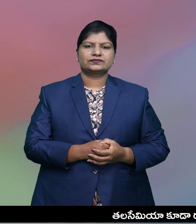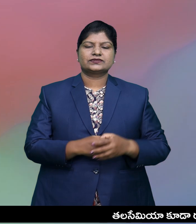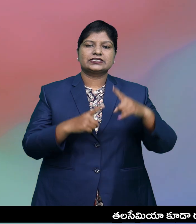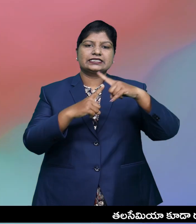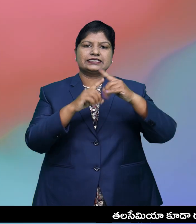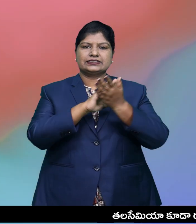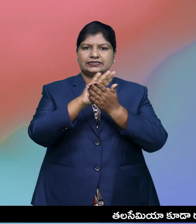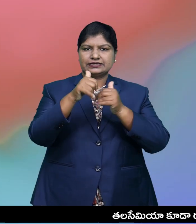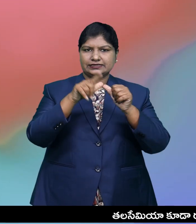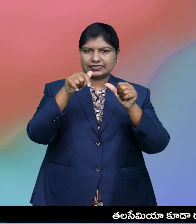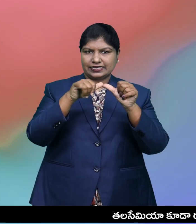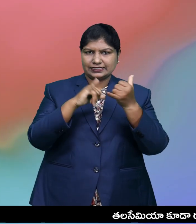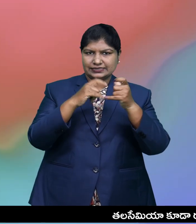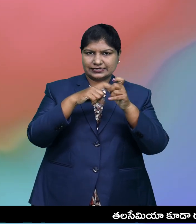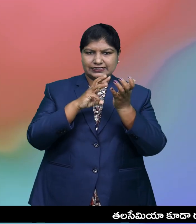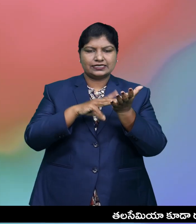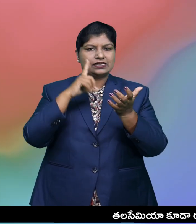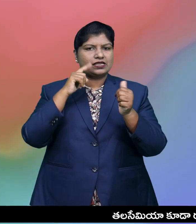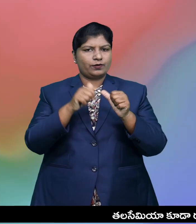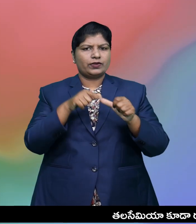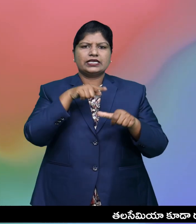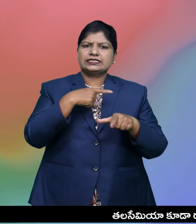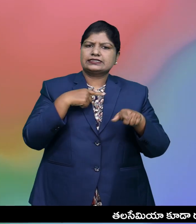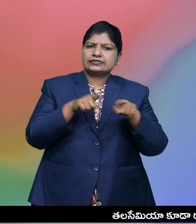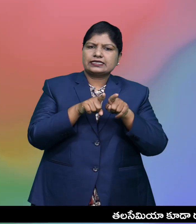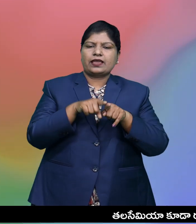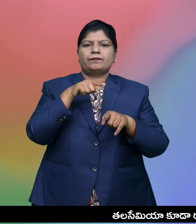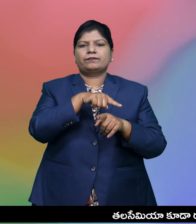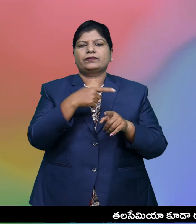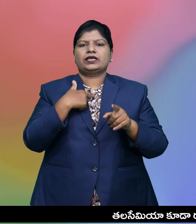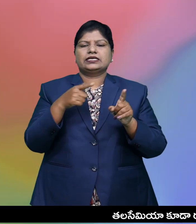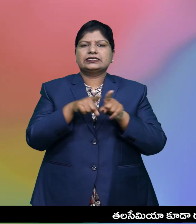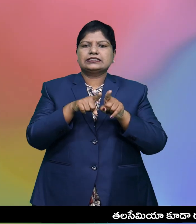తలసేమియా కూడా రక్తానికి సంబంధించిన ఒక వారసత్వ రుగ్మత.